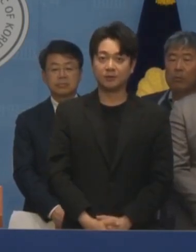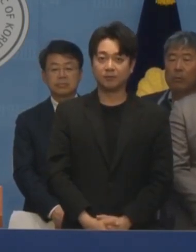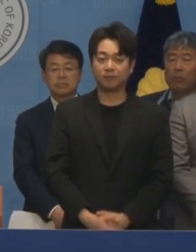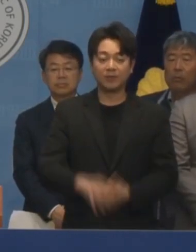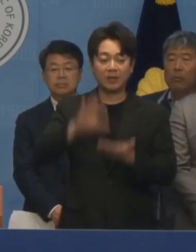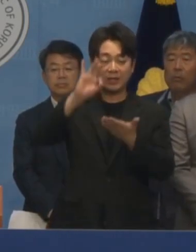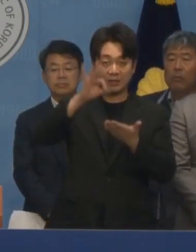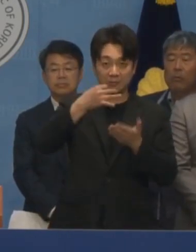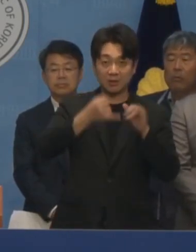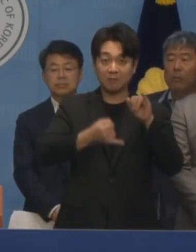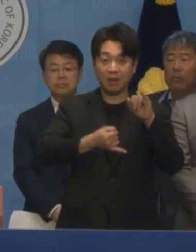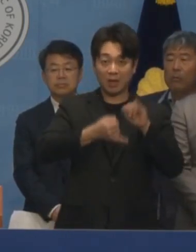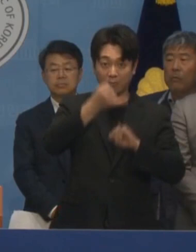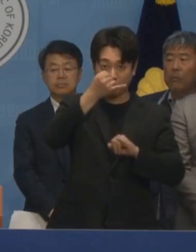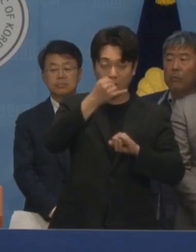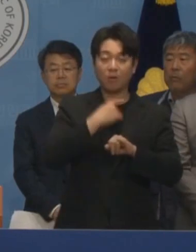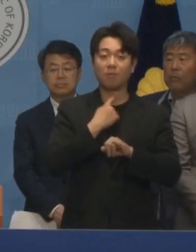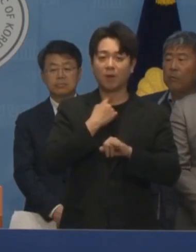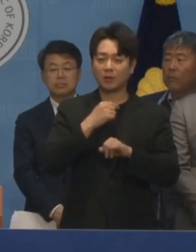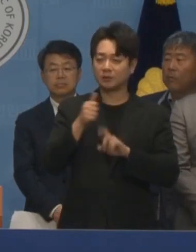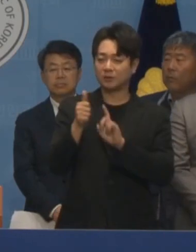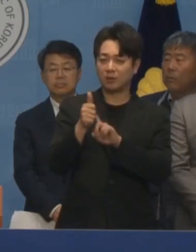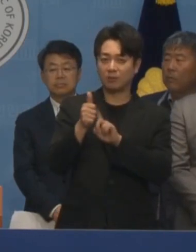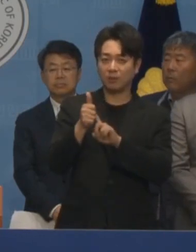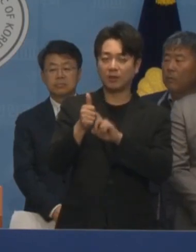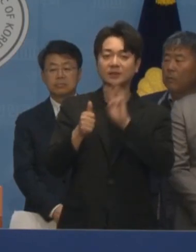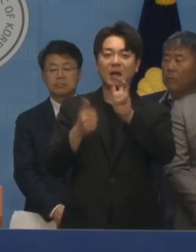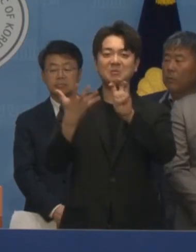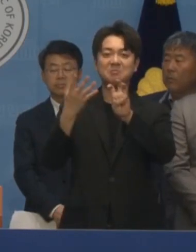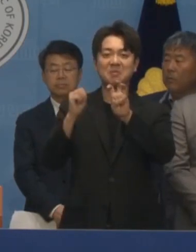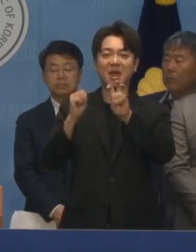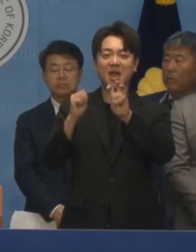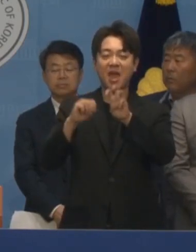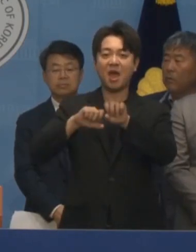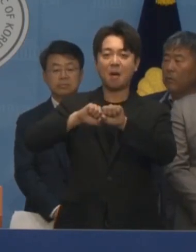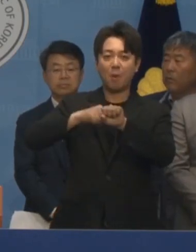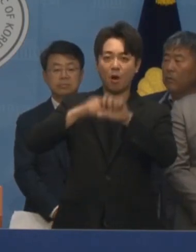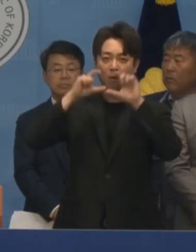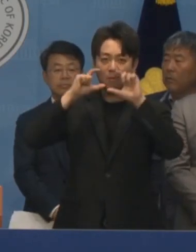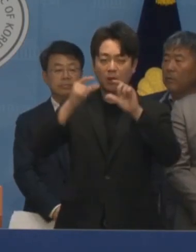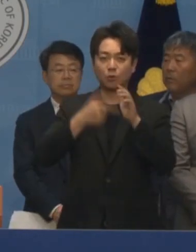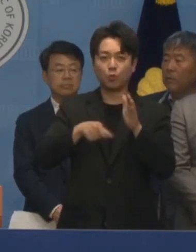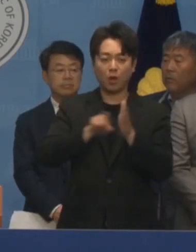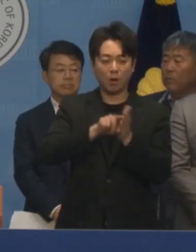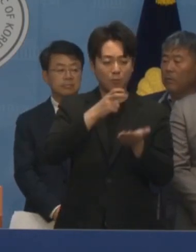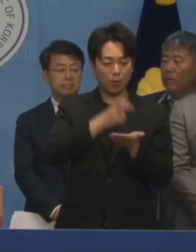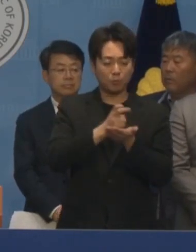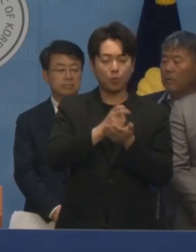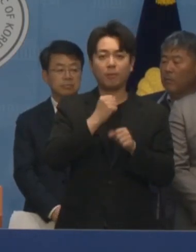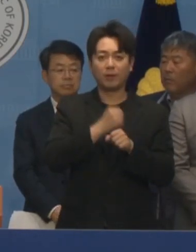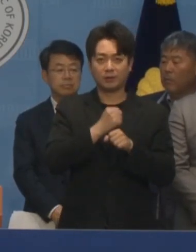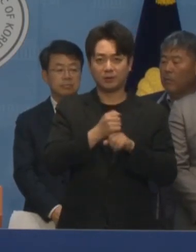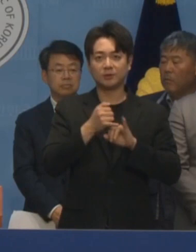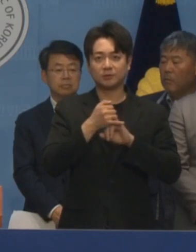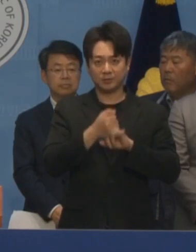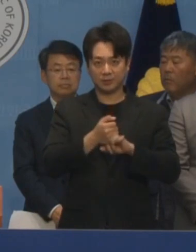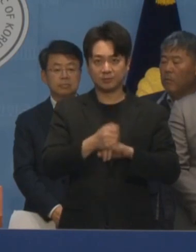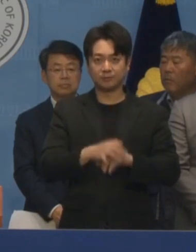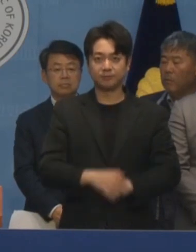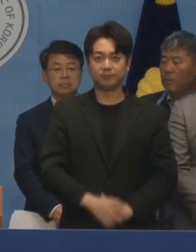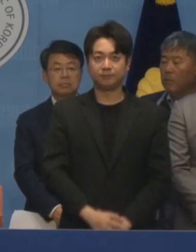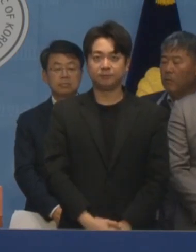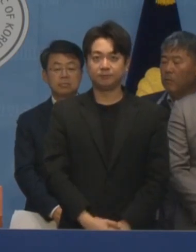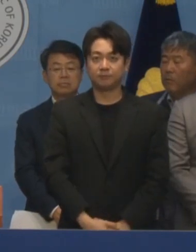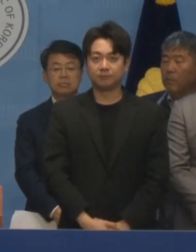임금 체불에 30배 더 벌금 물릴 수 있도록 법안도 만들어 가도록 하겠습니다. 그러기 전에